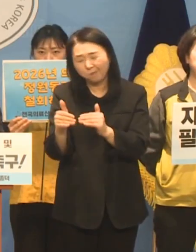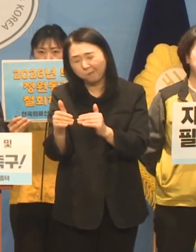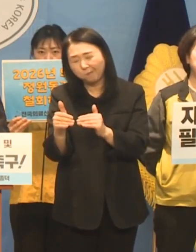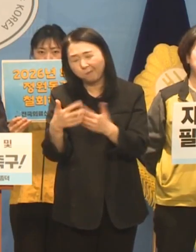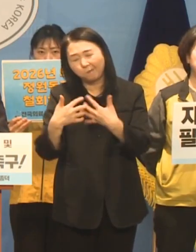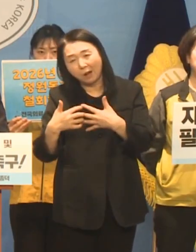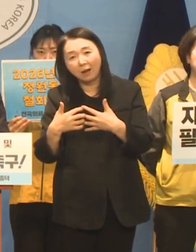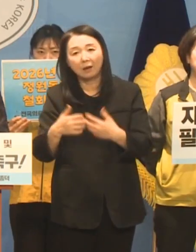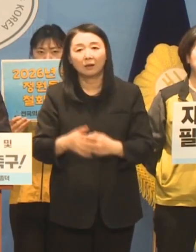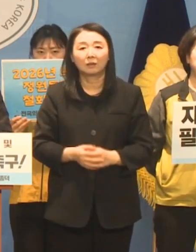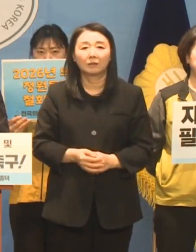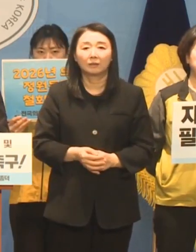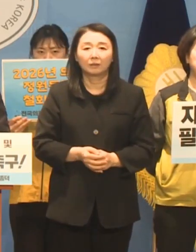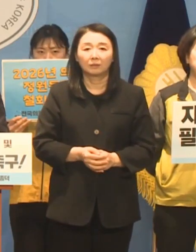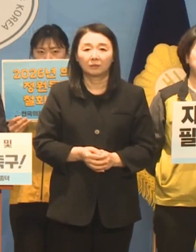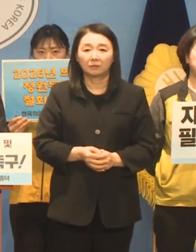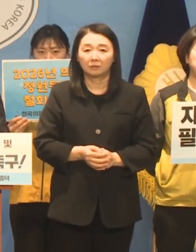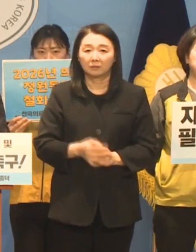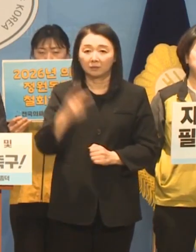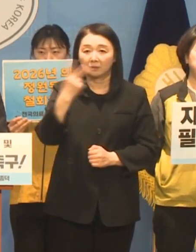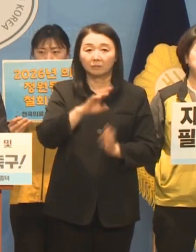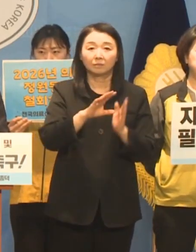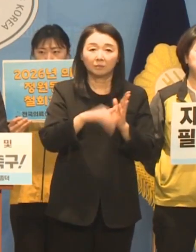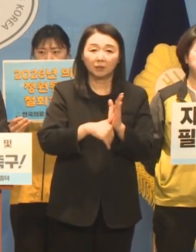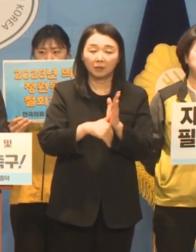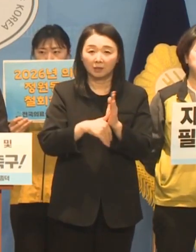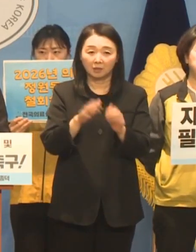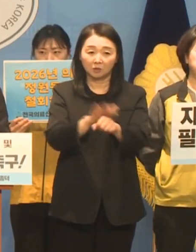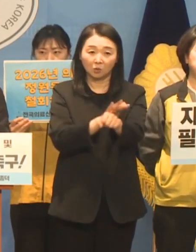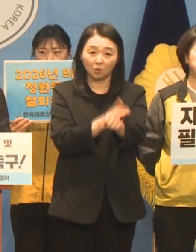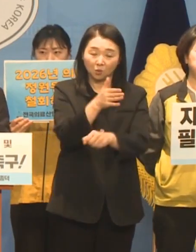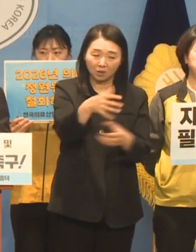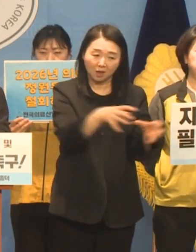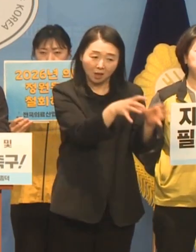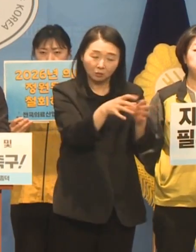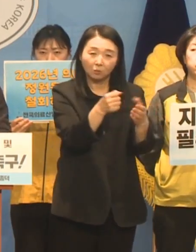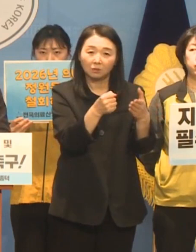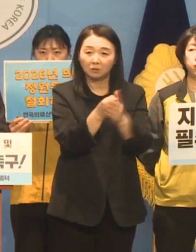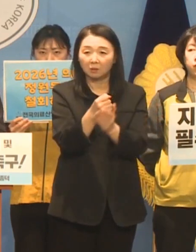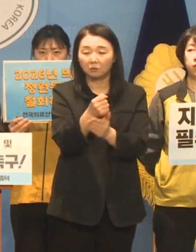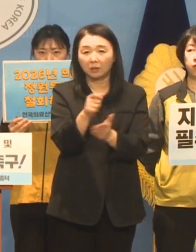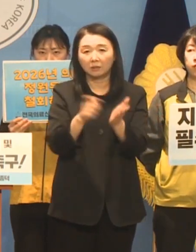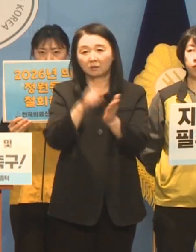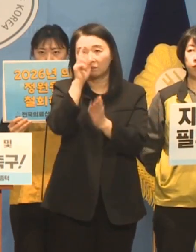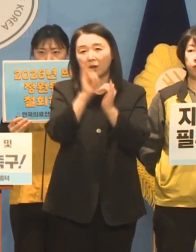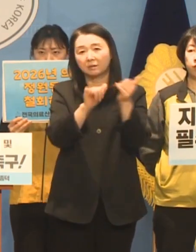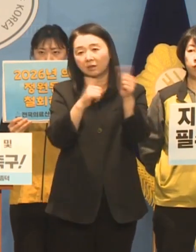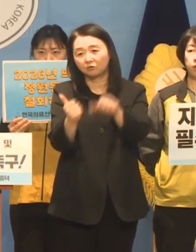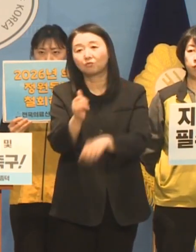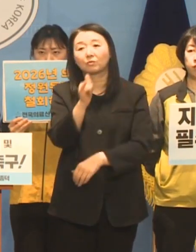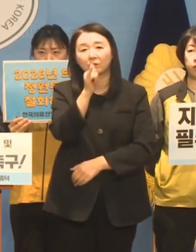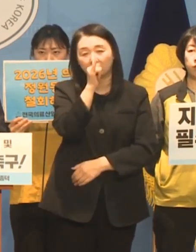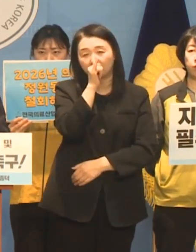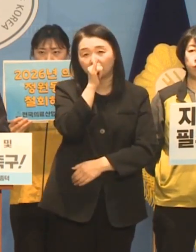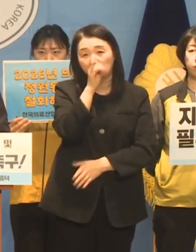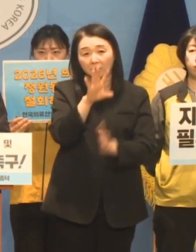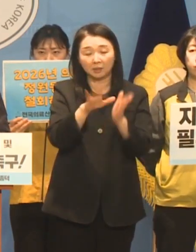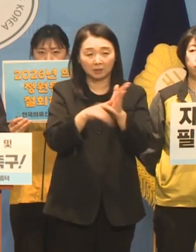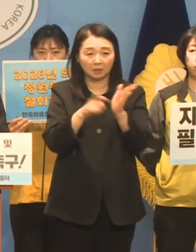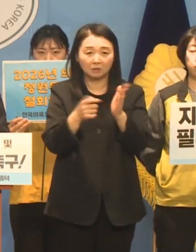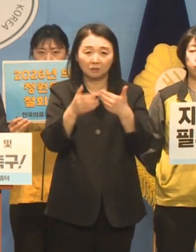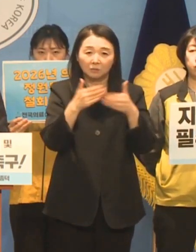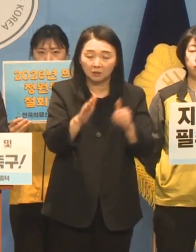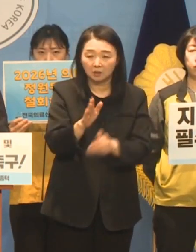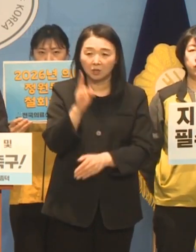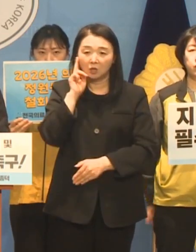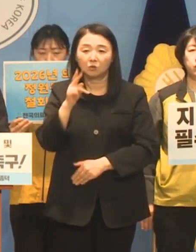있습니다. 그리고 2000년도에도 전공의 집단행동으로 응급 환자들이 사망한 일이 발생해서 그 당시에 응급실,